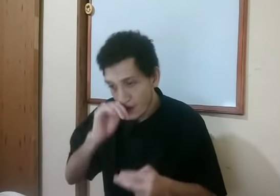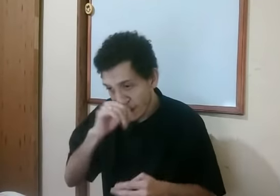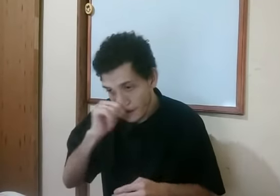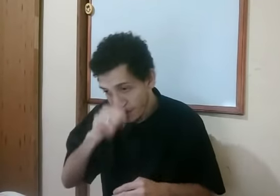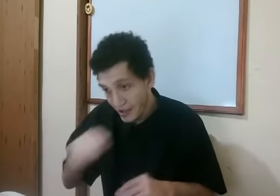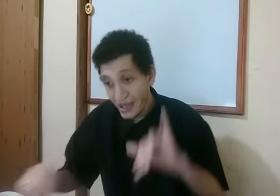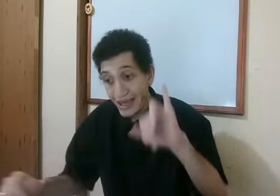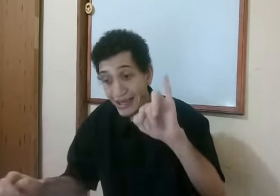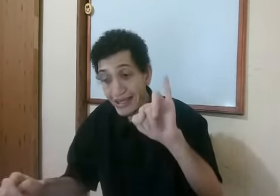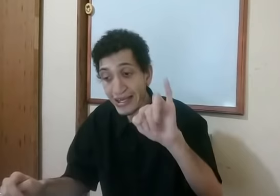significam.